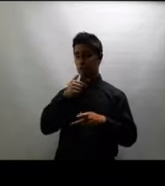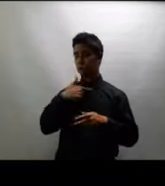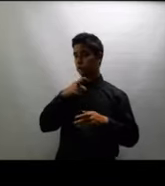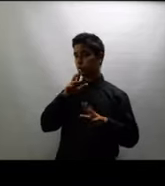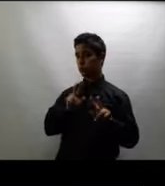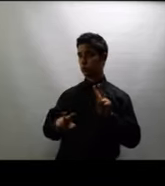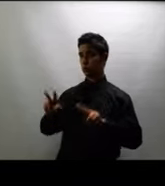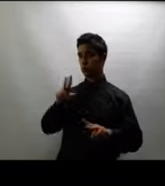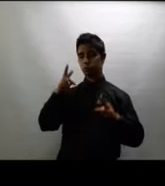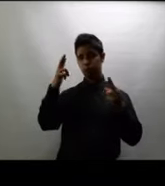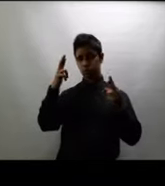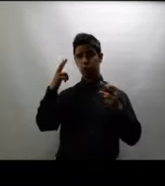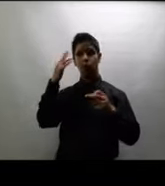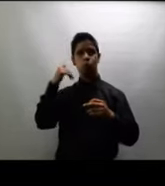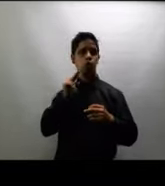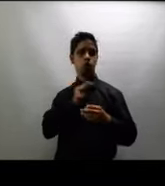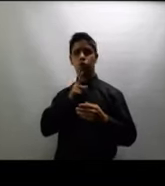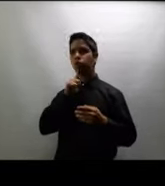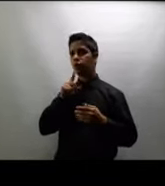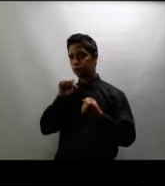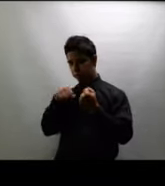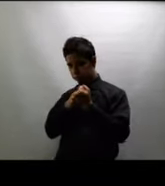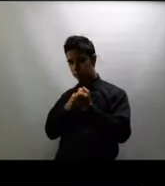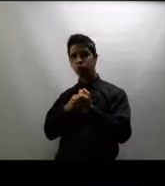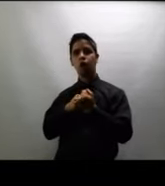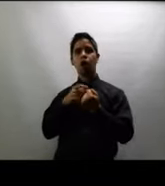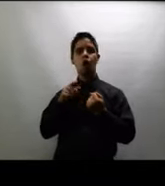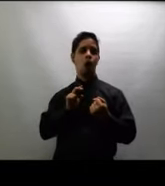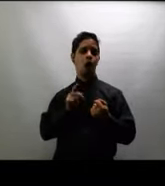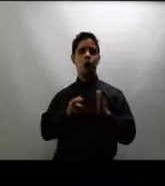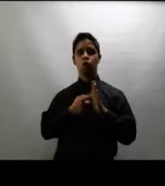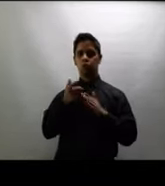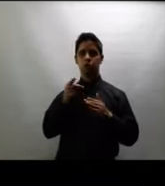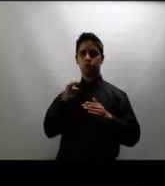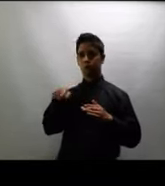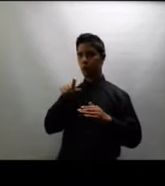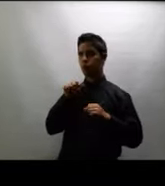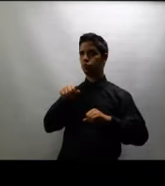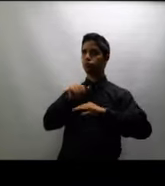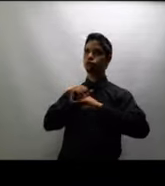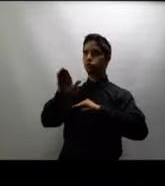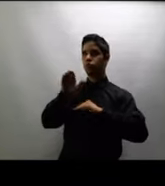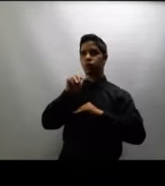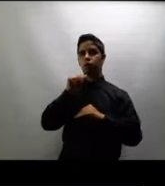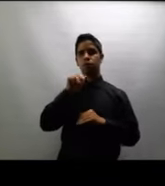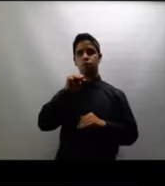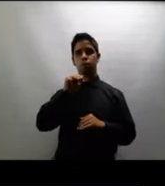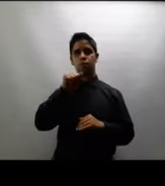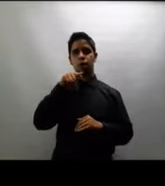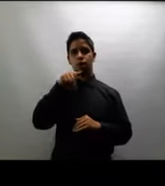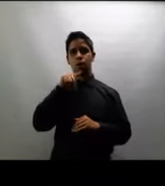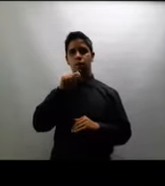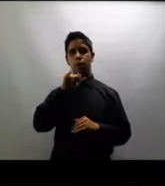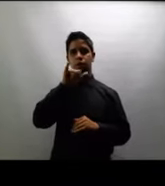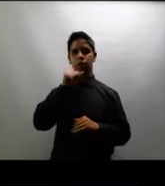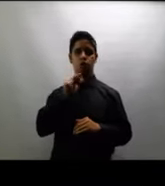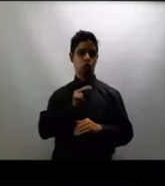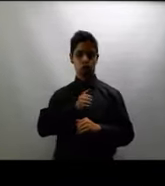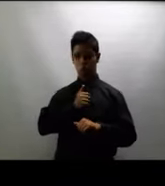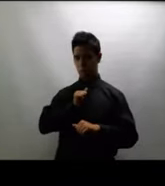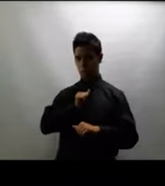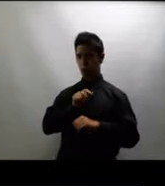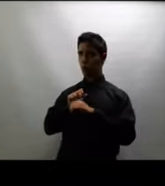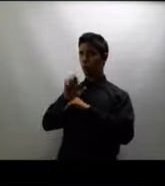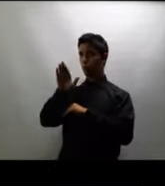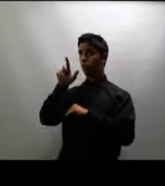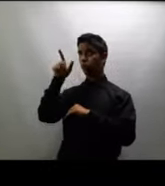nosotros en cierto modo las apoyamos. Algunas de ellas las enviamos nosotros, como el caso de Mapellé, que le envió la fundación. Uh-huh. Pero otros